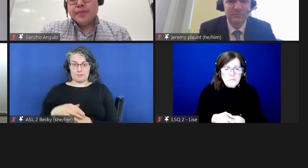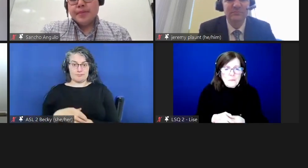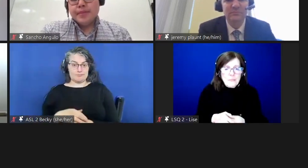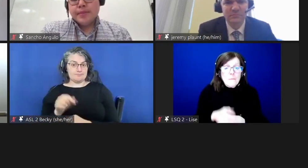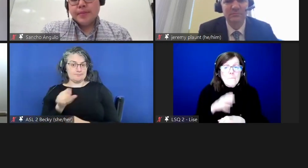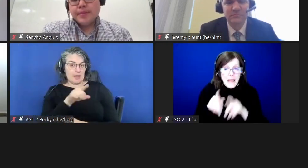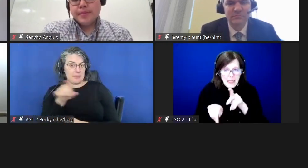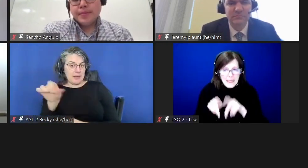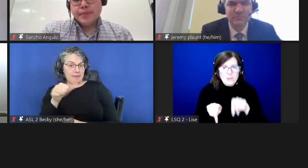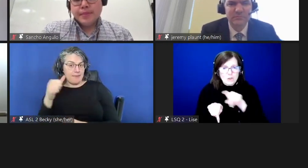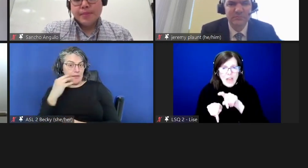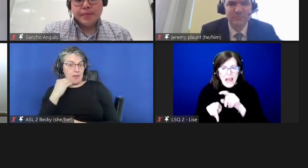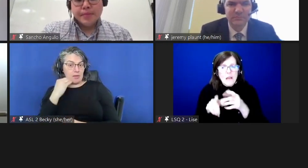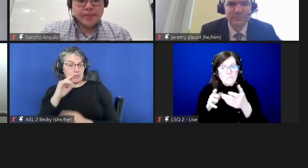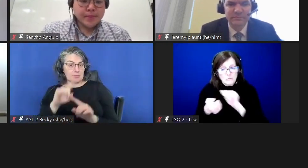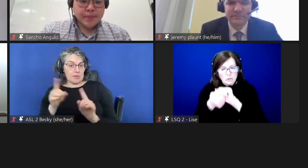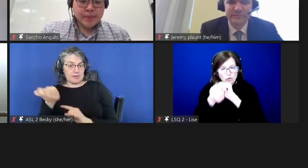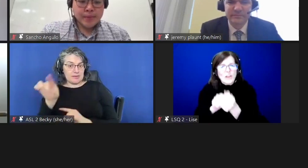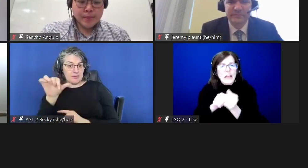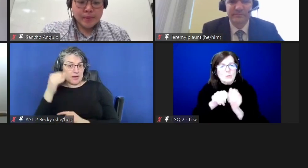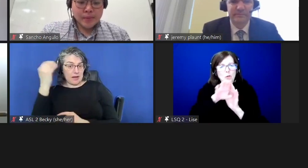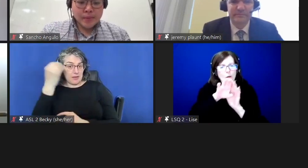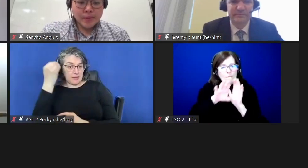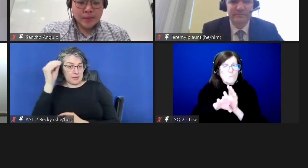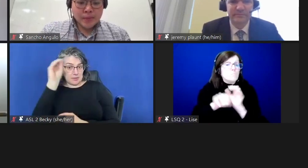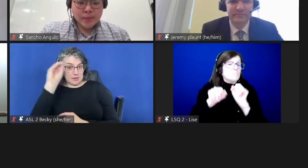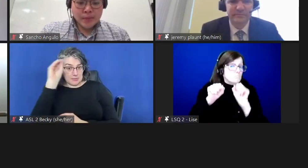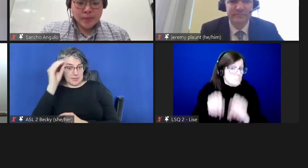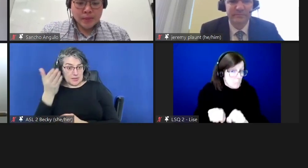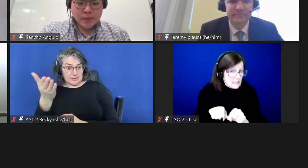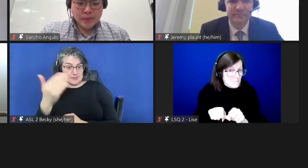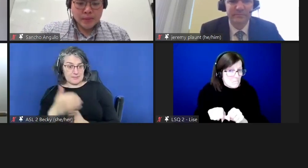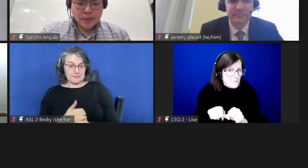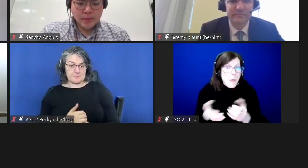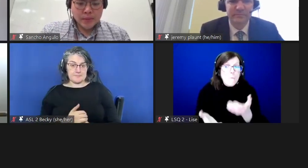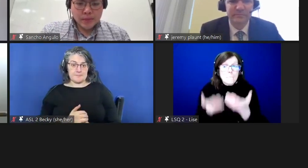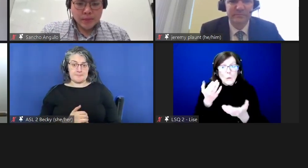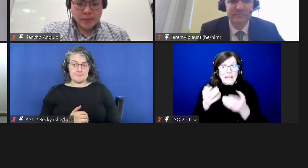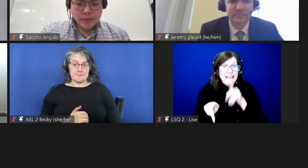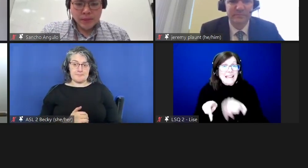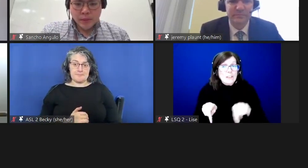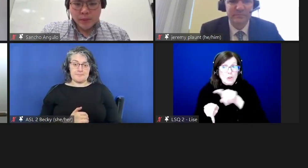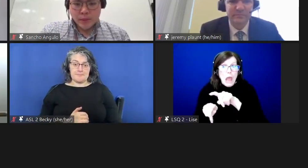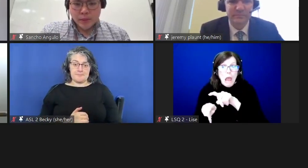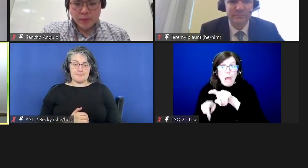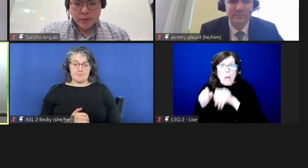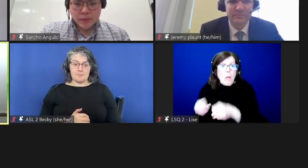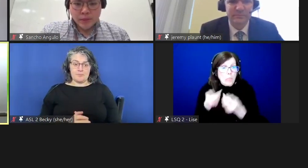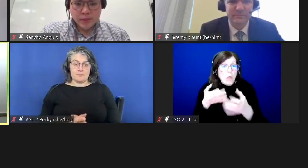modifier leur comportement. Peut-être que quelqu'un d'autre ici a d'autres conseils à donner.